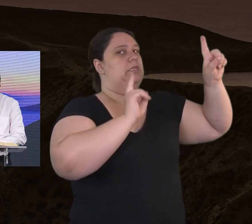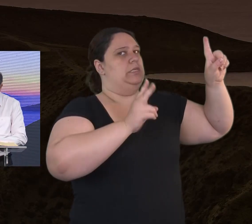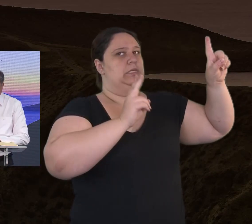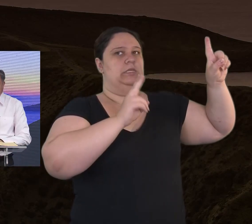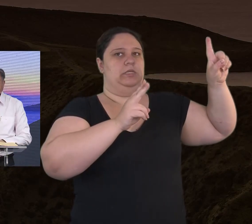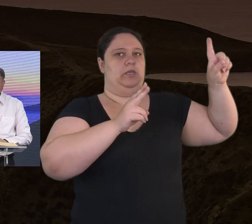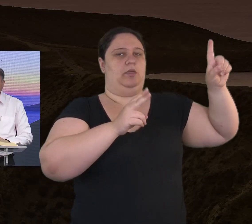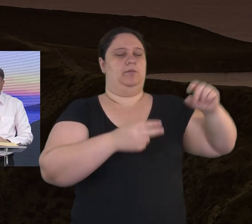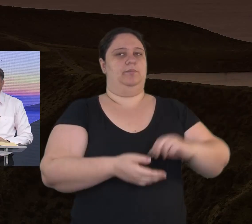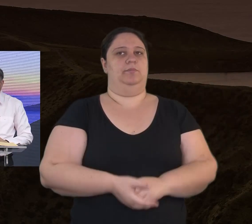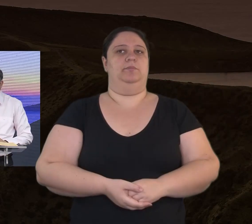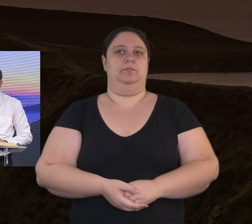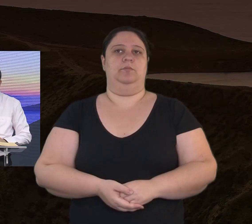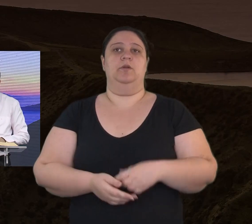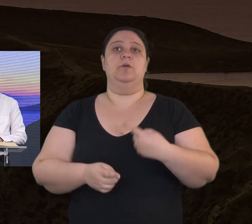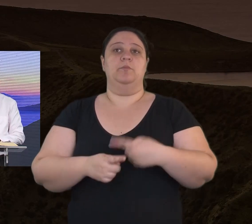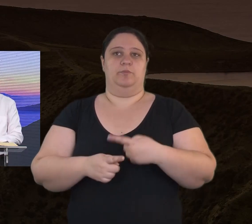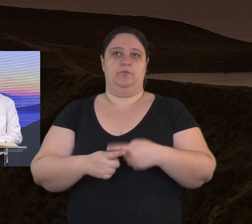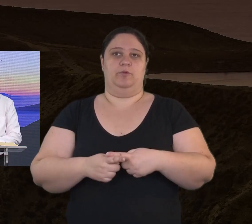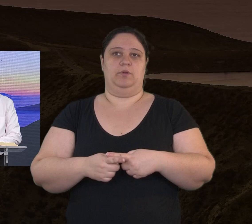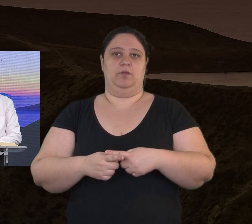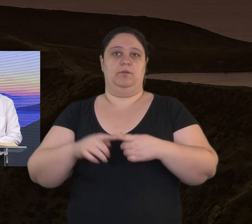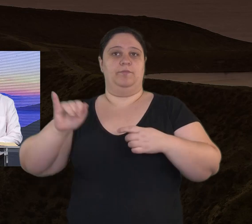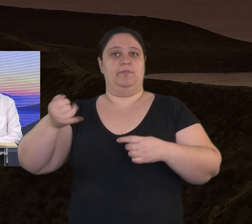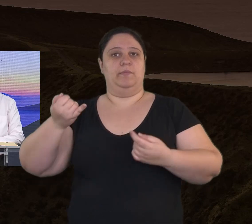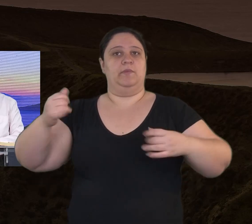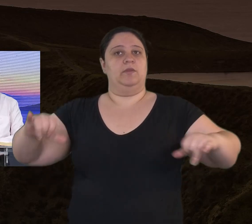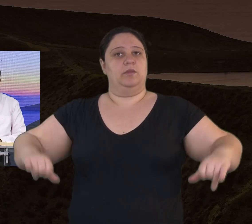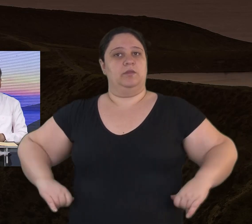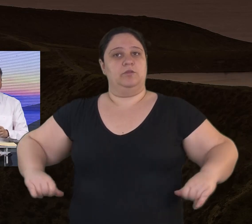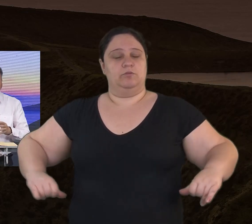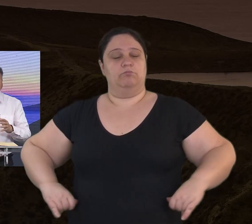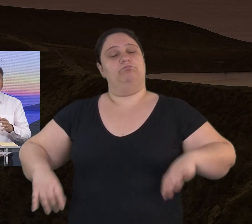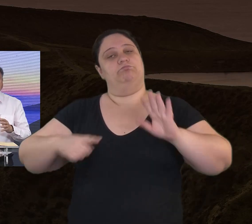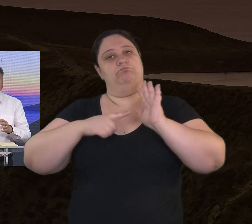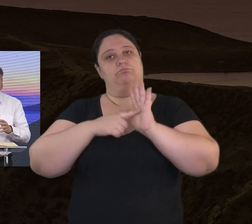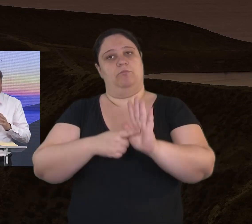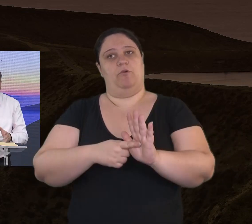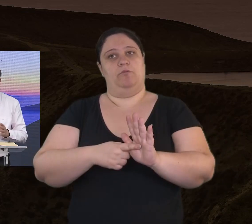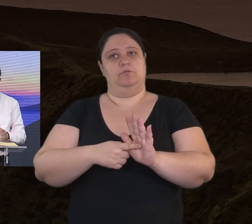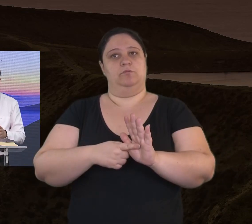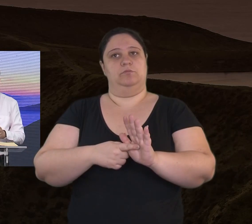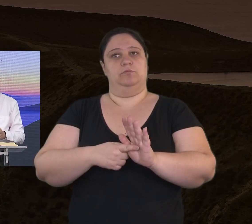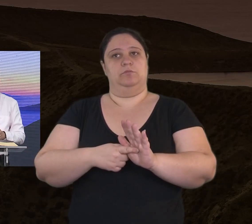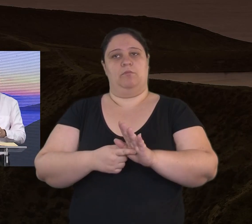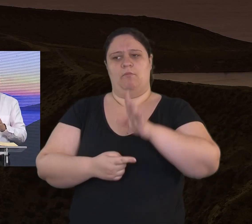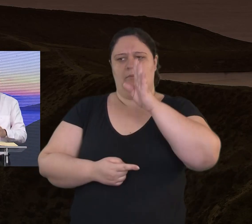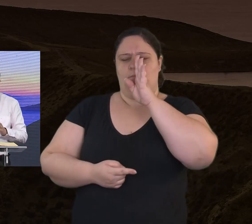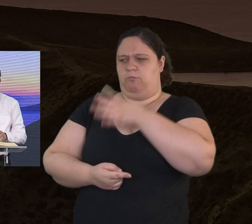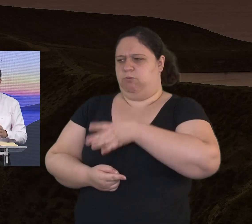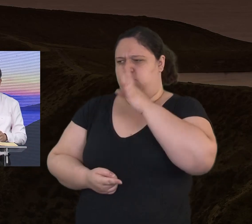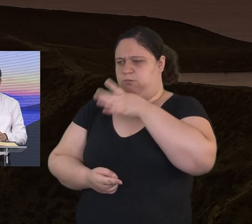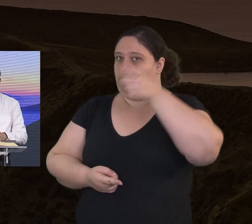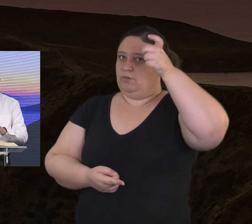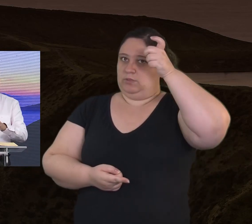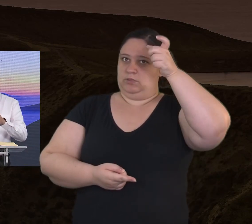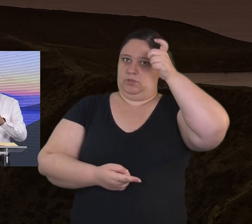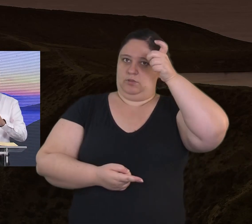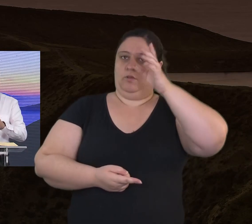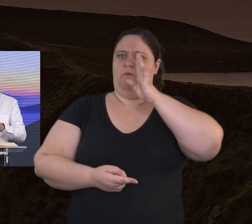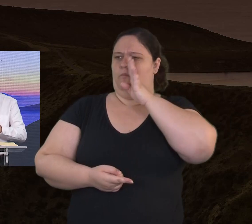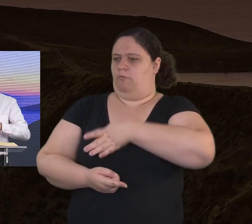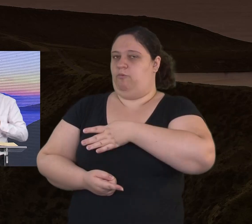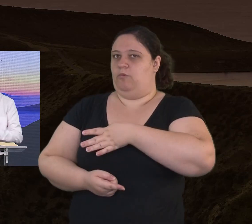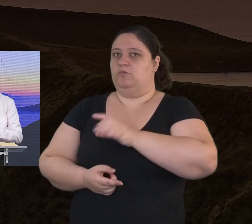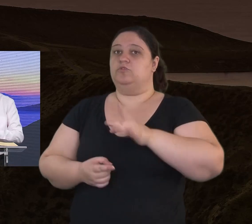isso? Na descrição do livro de Jó, ele acusa. O que ele pode fazer no Monte